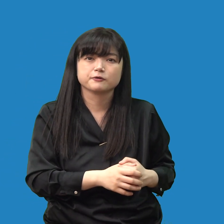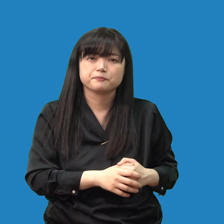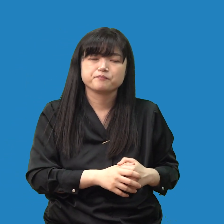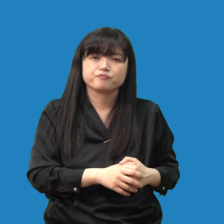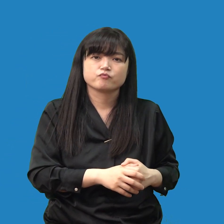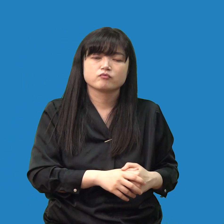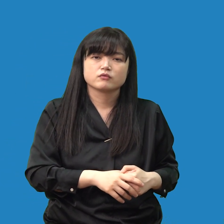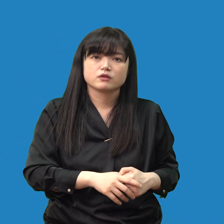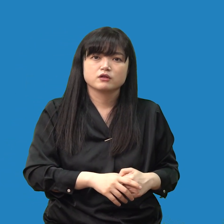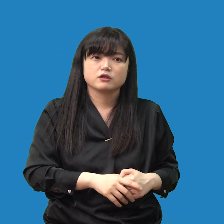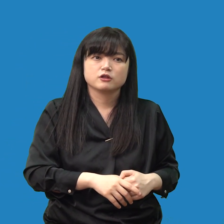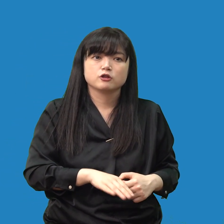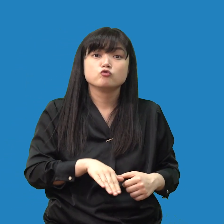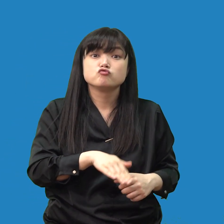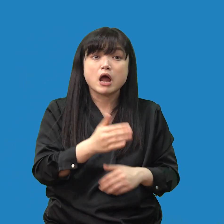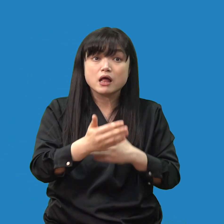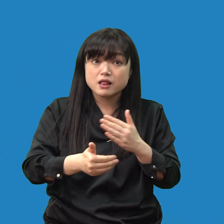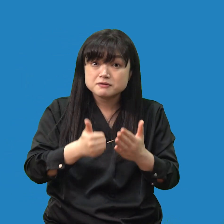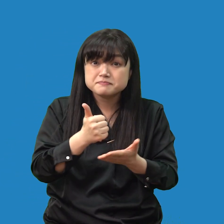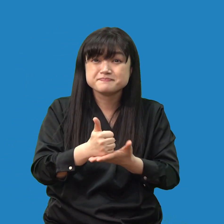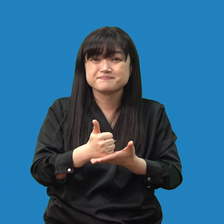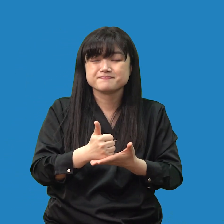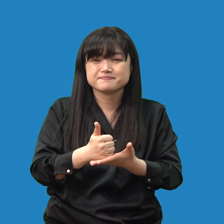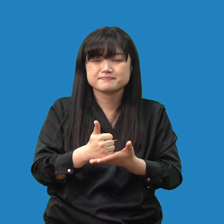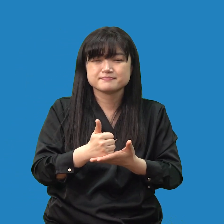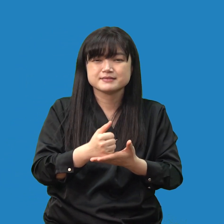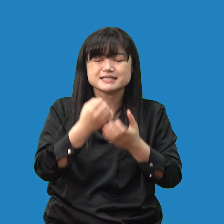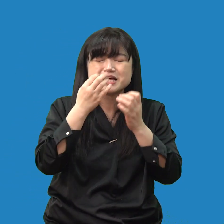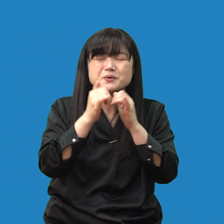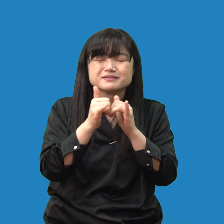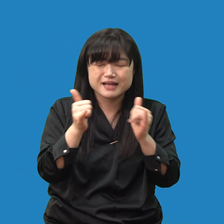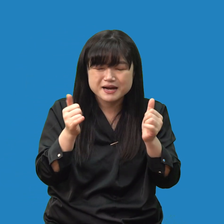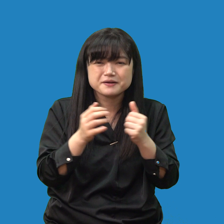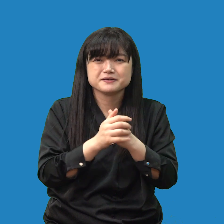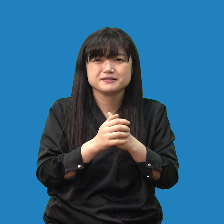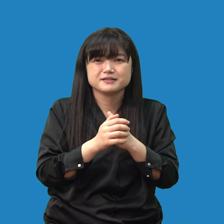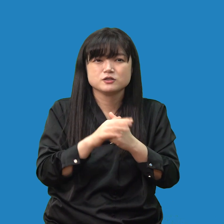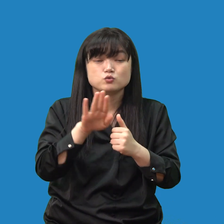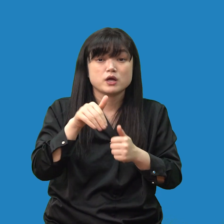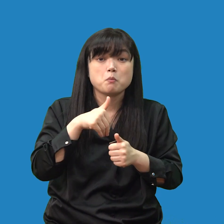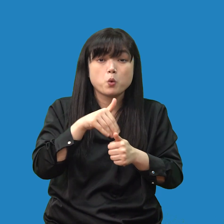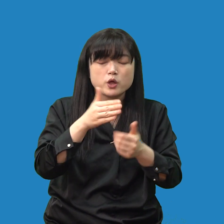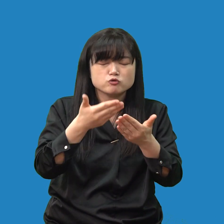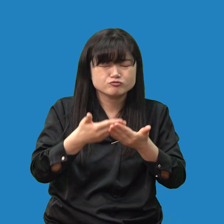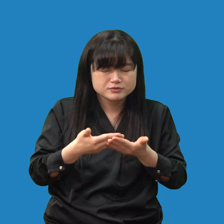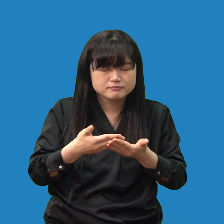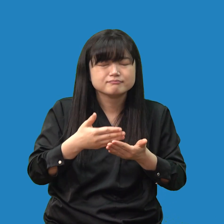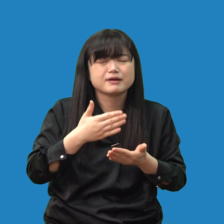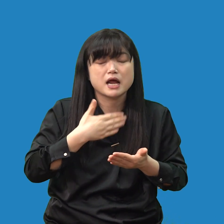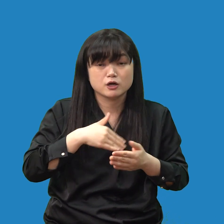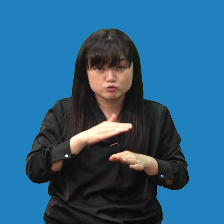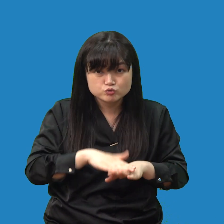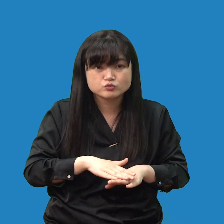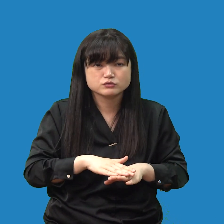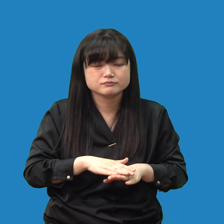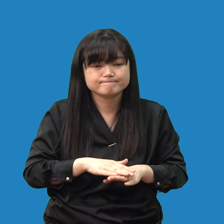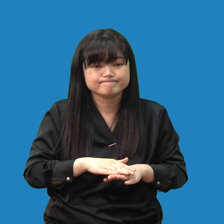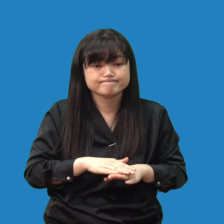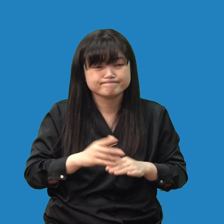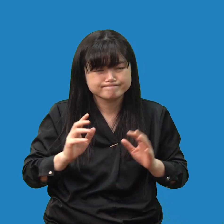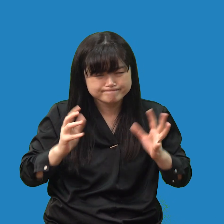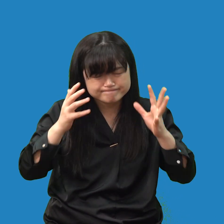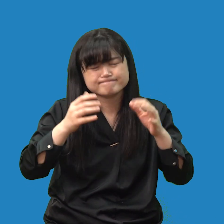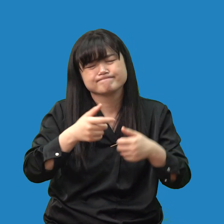우리는 우리 주변에 항상 하나님이 새로운 사람, 우리에게 보내주신다는 걸 알고 보다 적극적으로